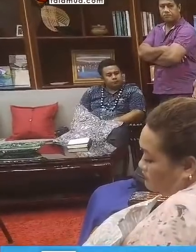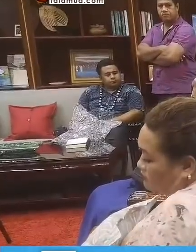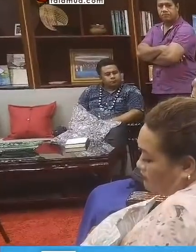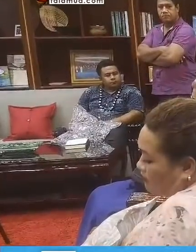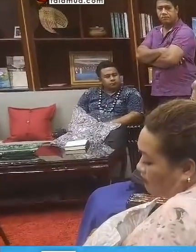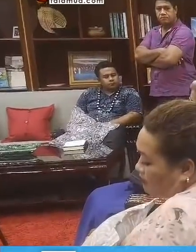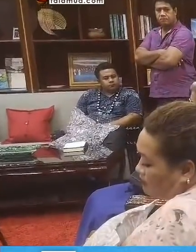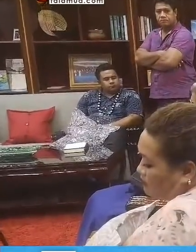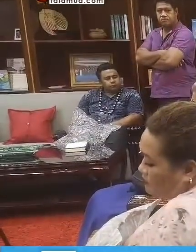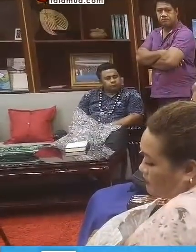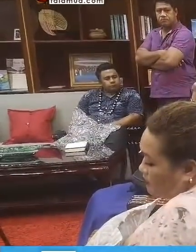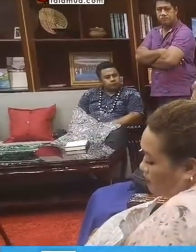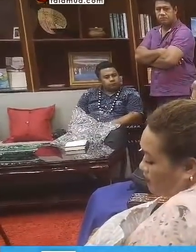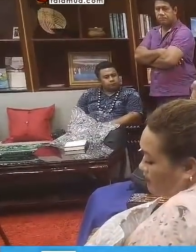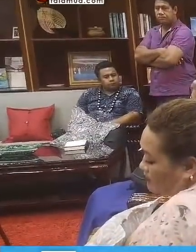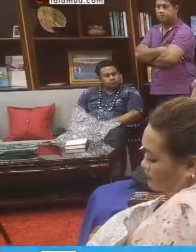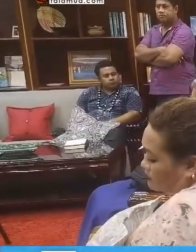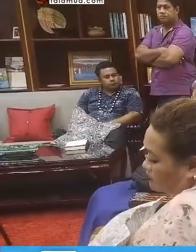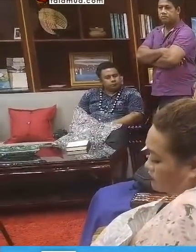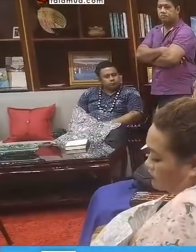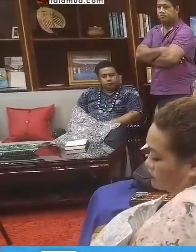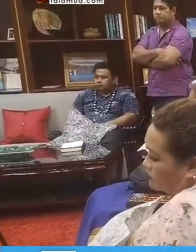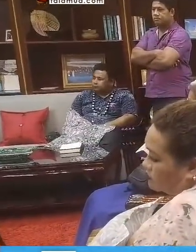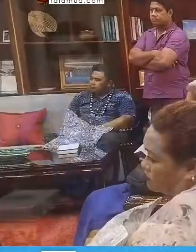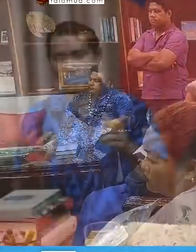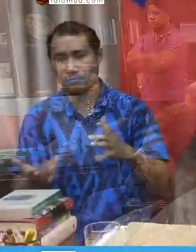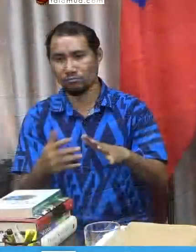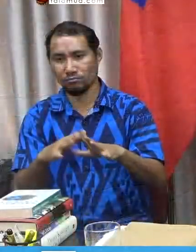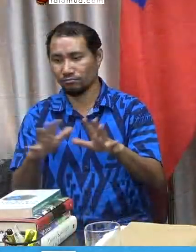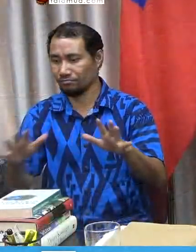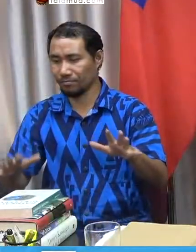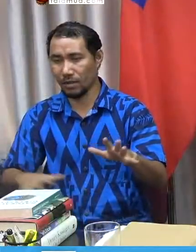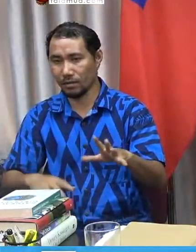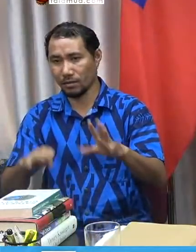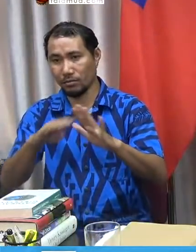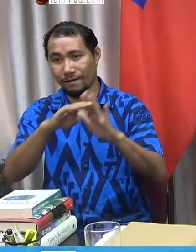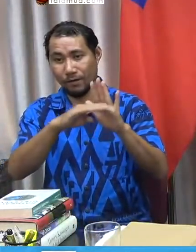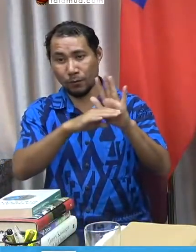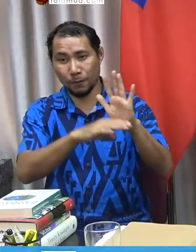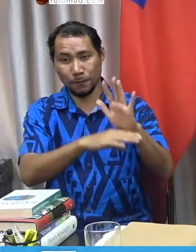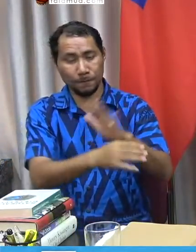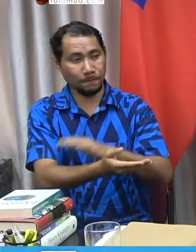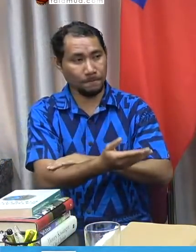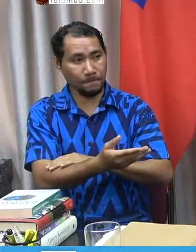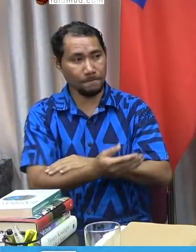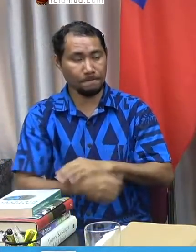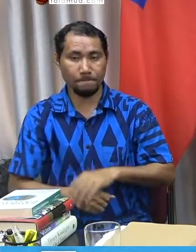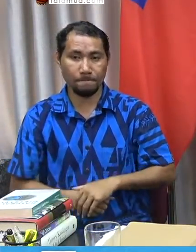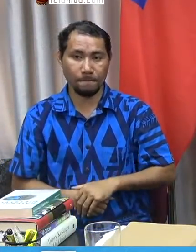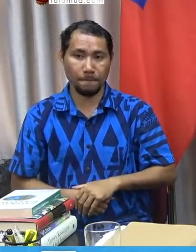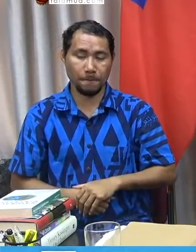toe fa'asolo muli lo tulafono ia o le mea fo'i ai